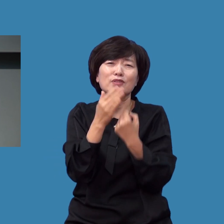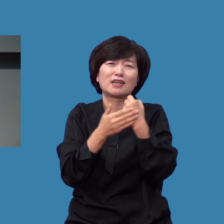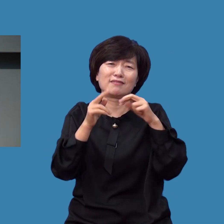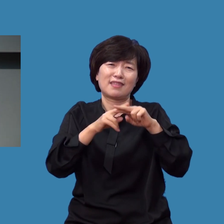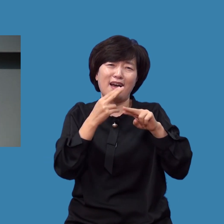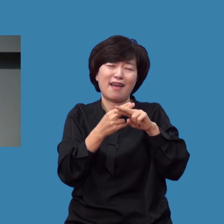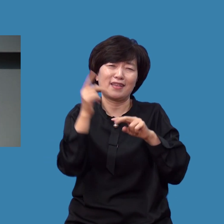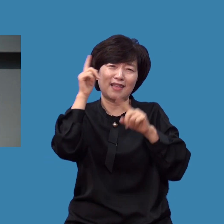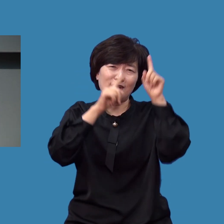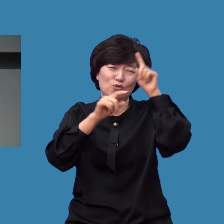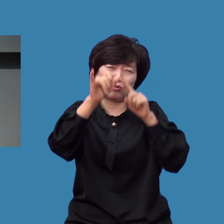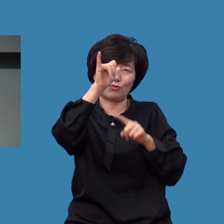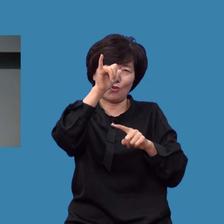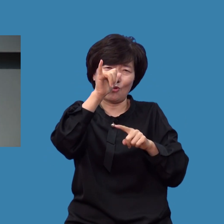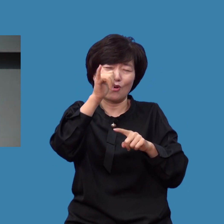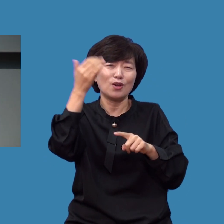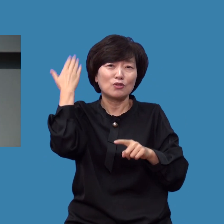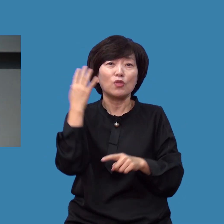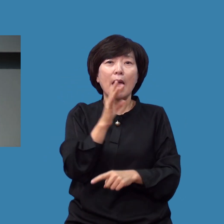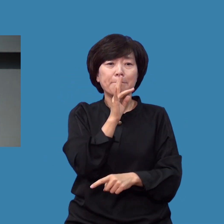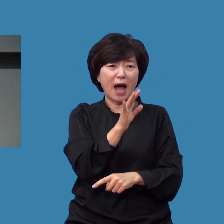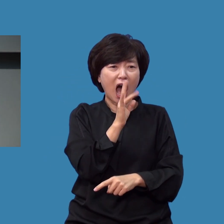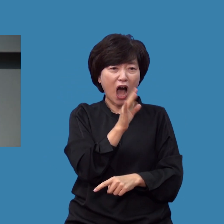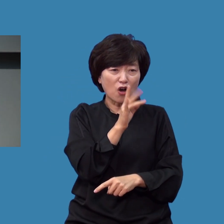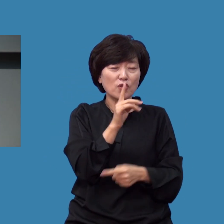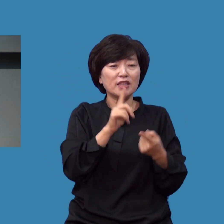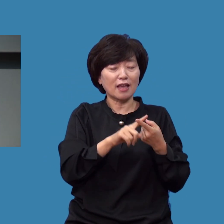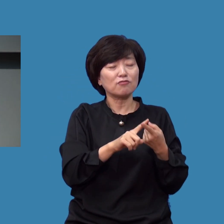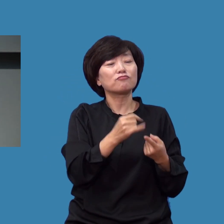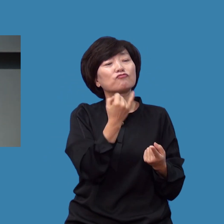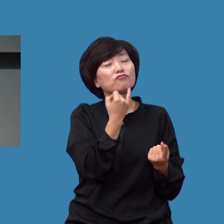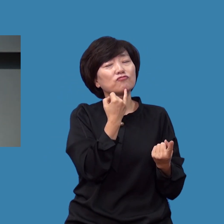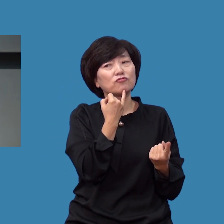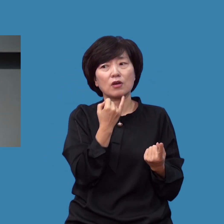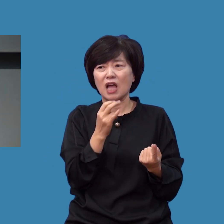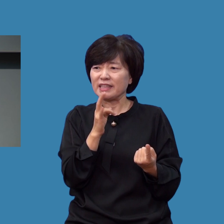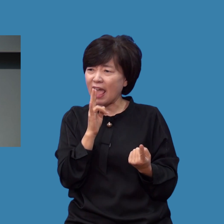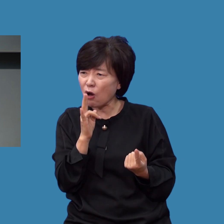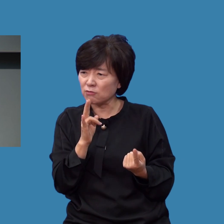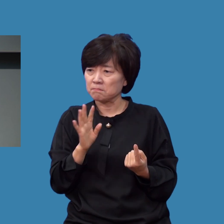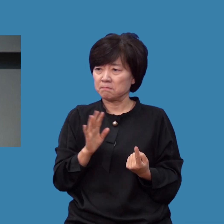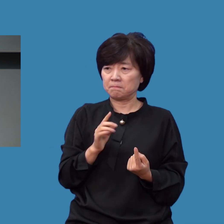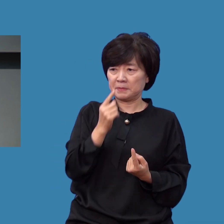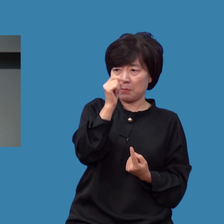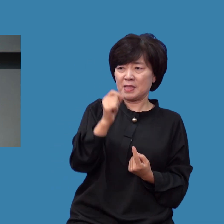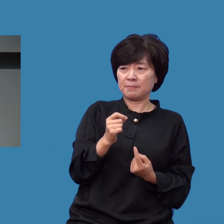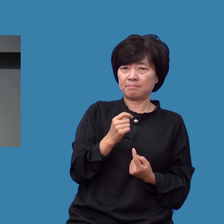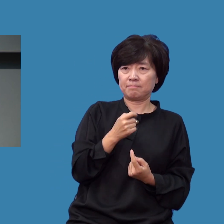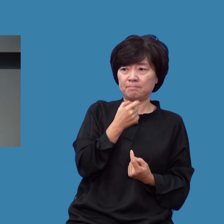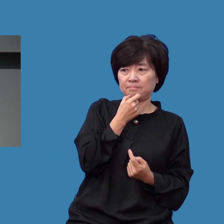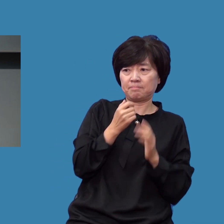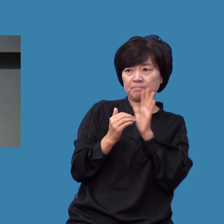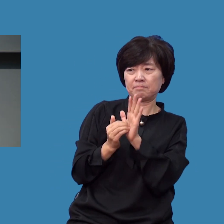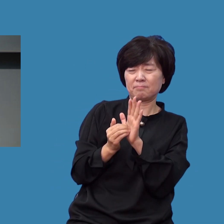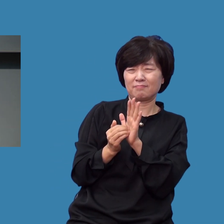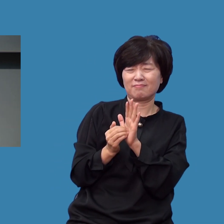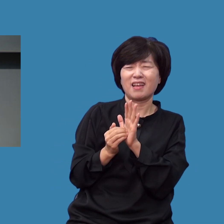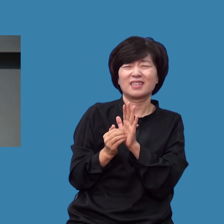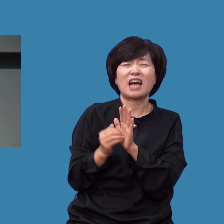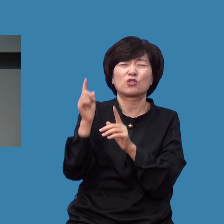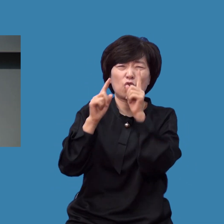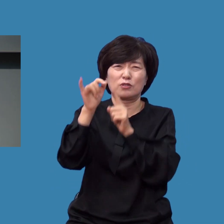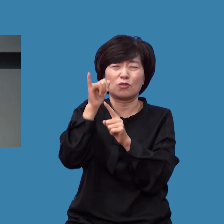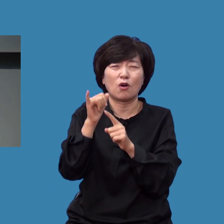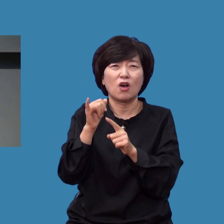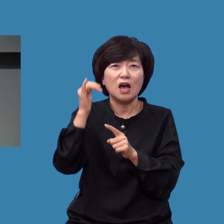한국은 방언의 은사에 대해서는 아주 관대한데 유독 예언의 은사에 대해서는 아주 예민합니다. 이 상처가 있어서 그래요. 제가 어렸을 때만 해도 한국 교회